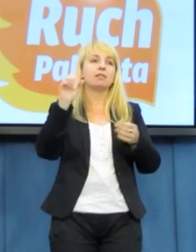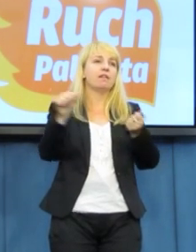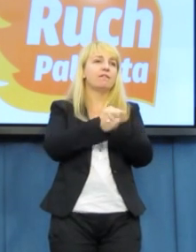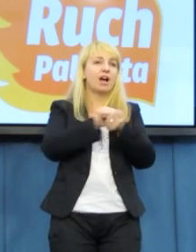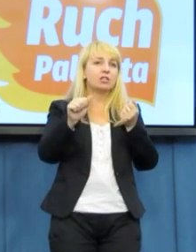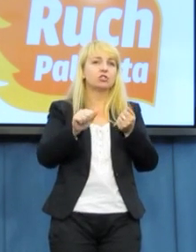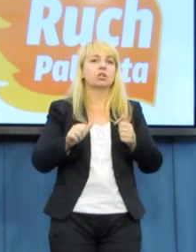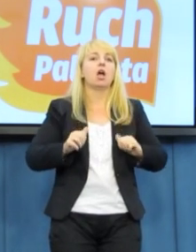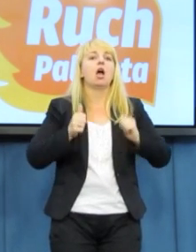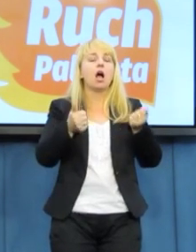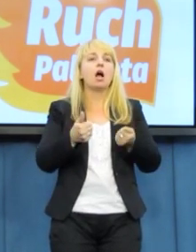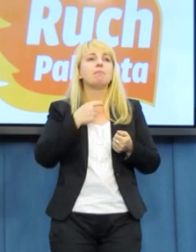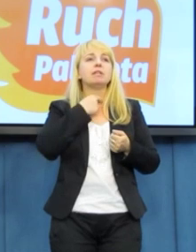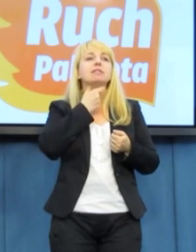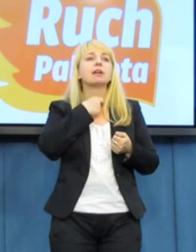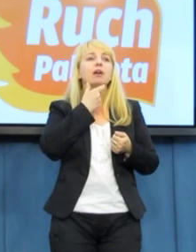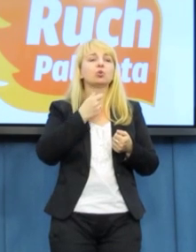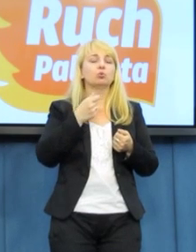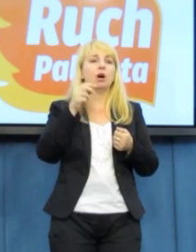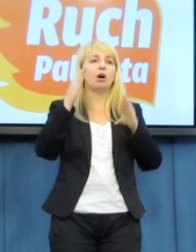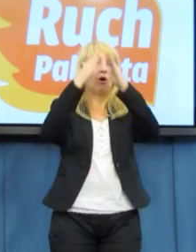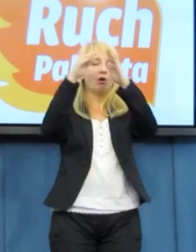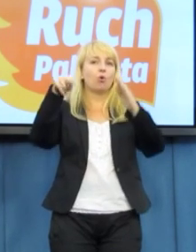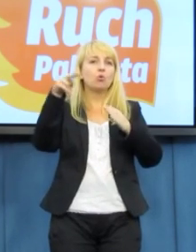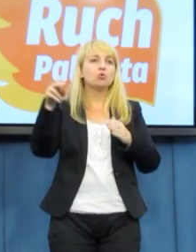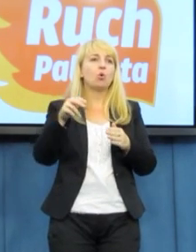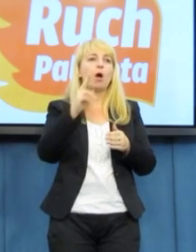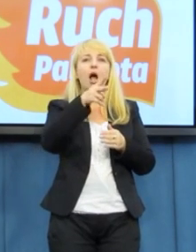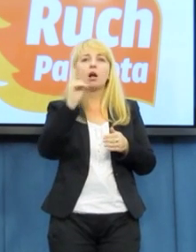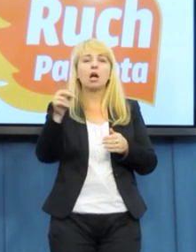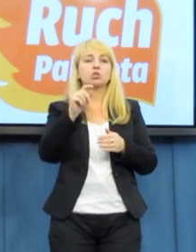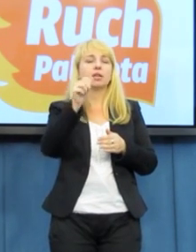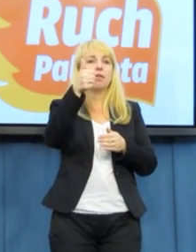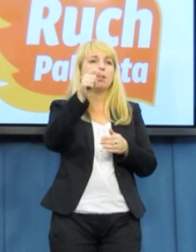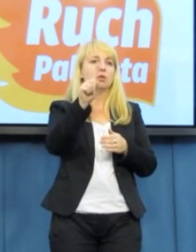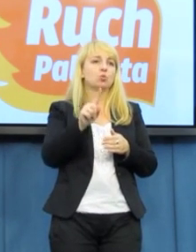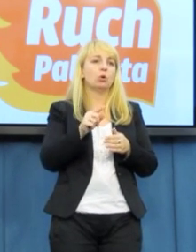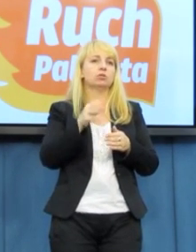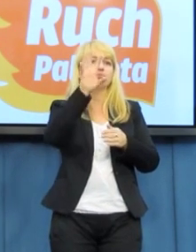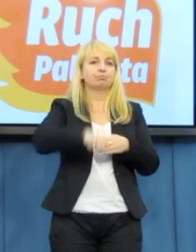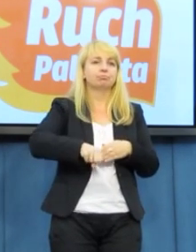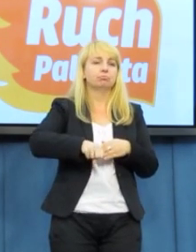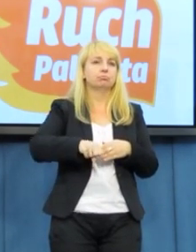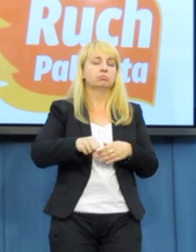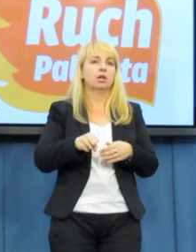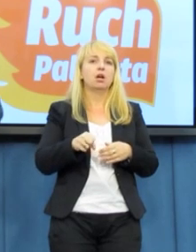z gardła kleru zachłannego każdą złotówkę starać się wyrwać i naprawdę nie spocznę. A